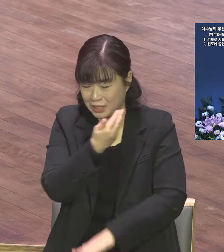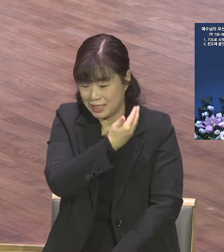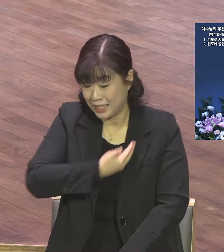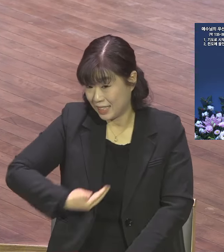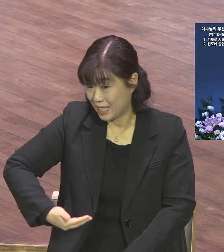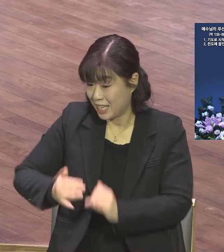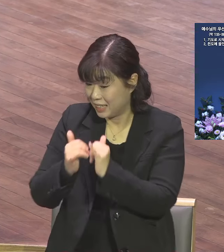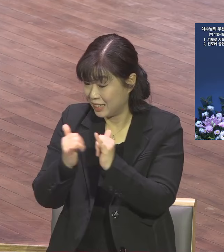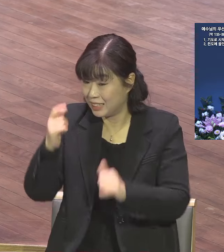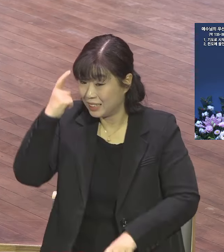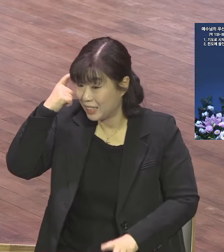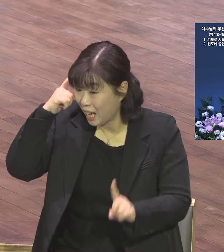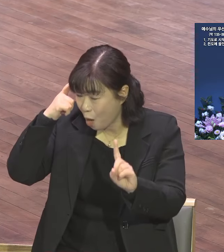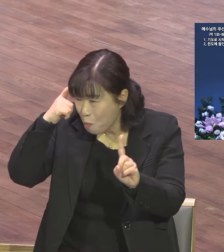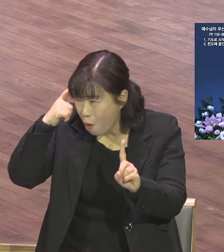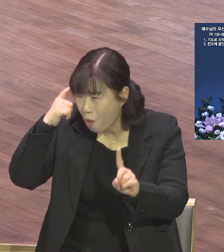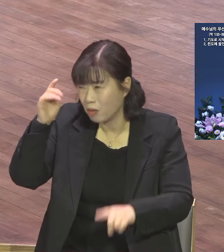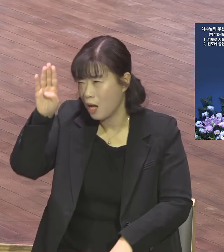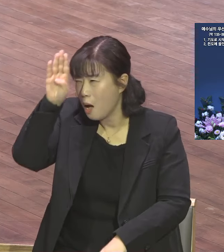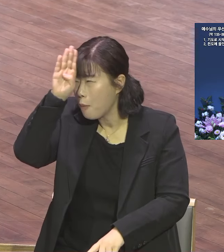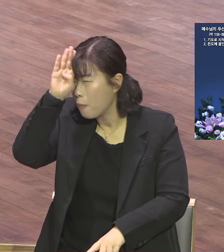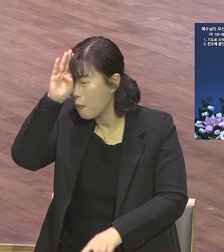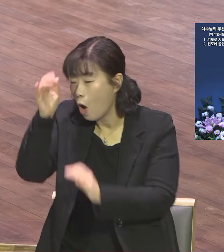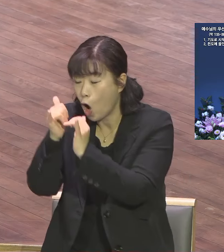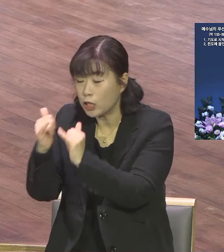고쳐달라고. 병 고쳐달라고.